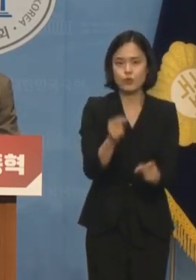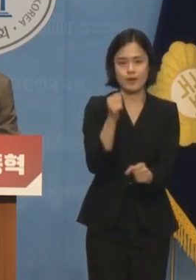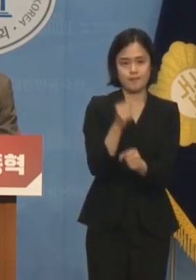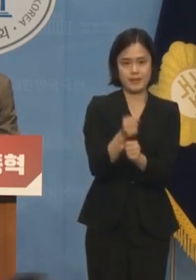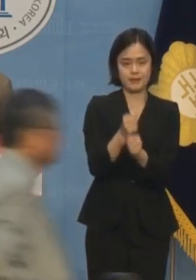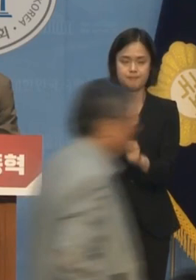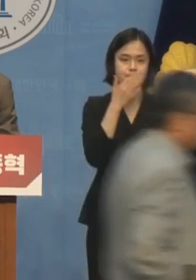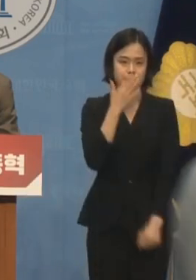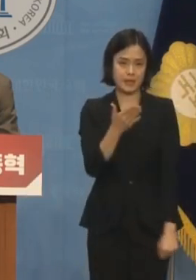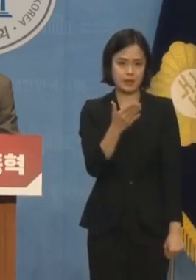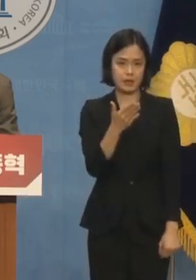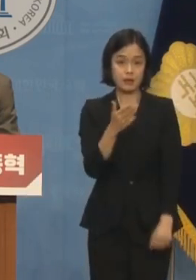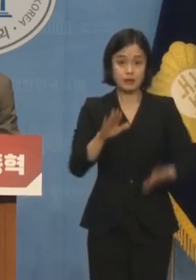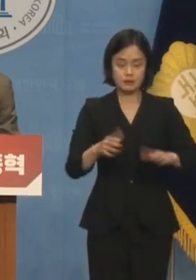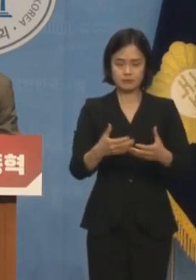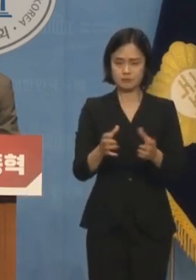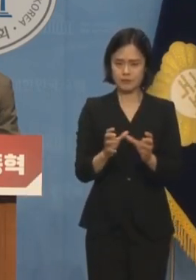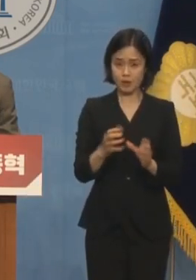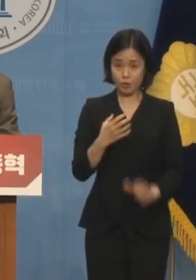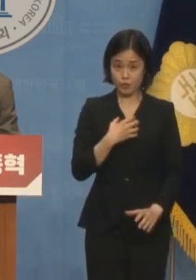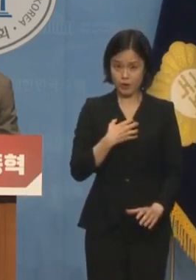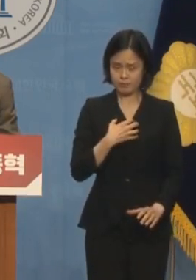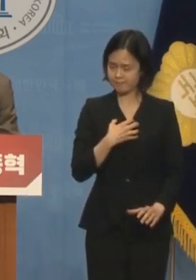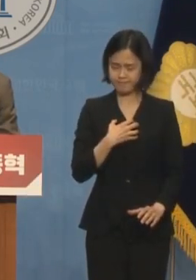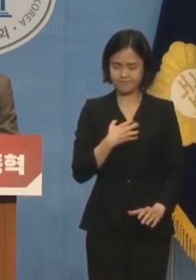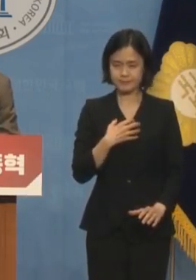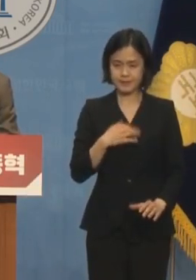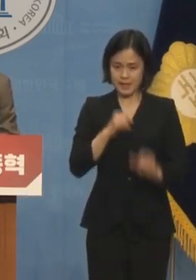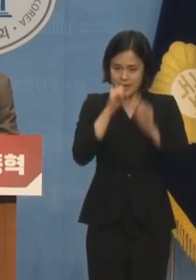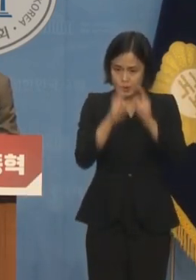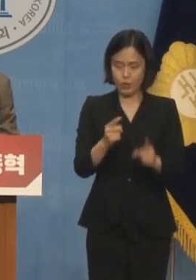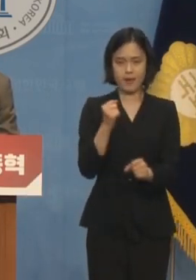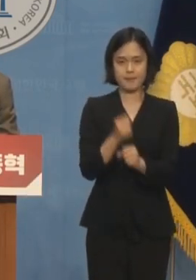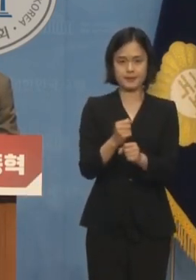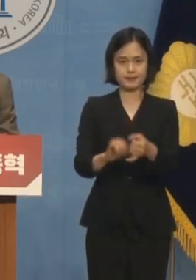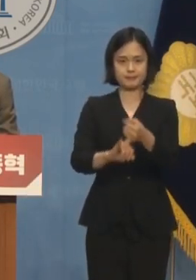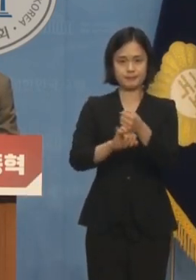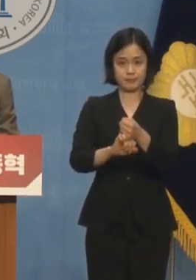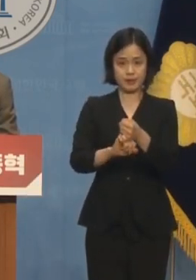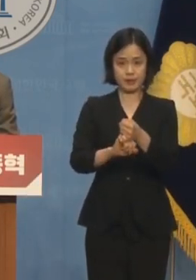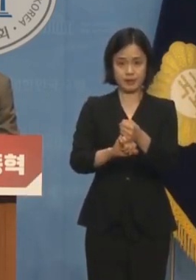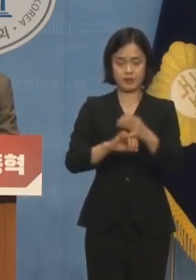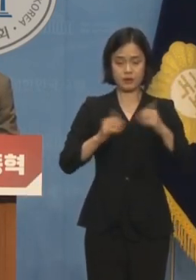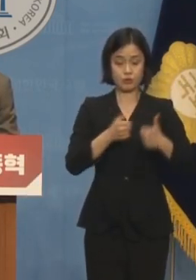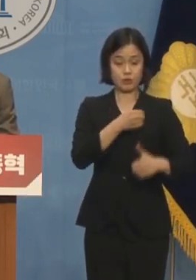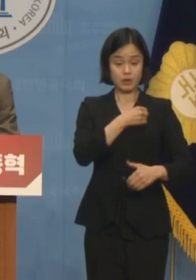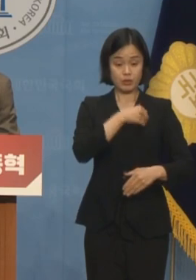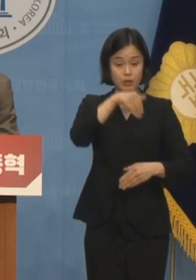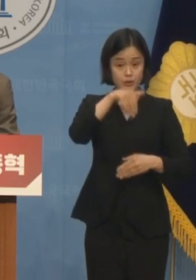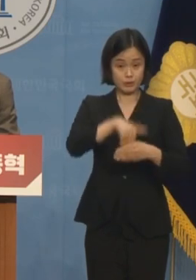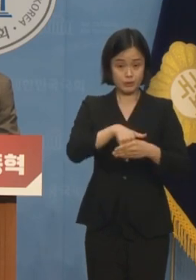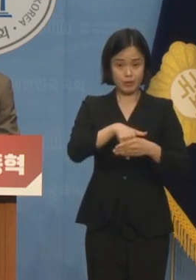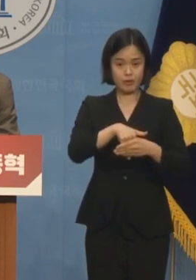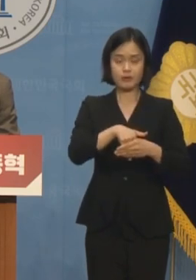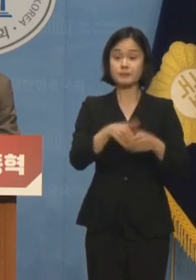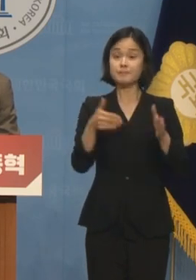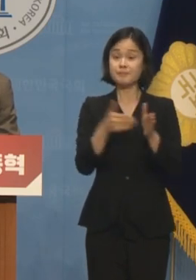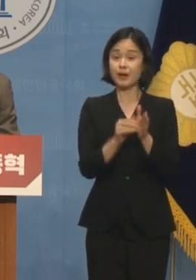위기를 기회로 만들겠습니다. 총선이 끝나고 두 달여가 지났지만